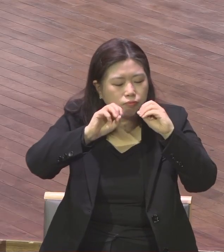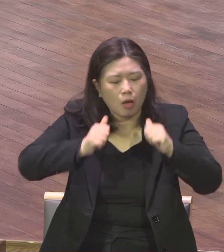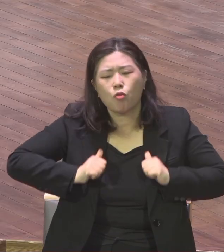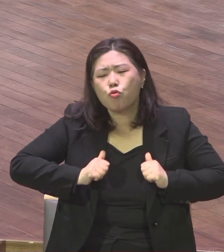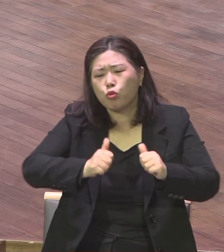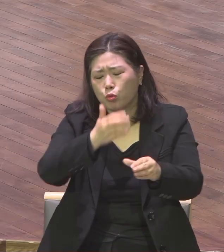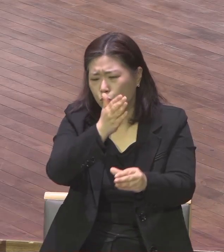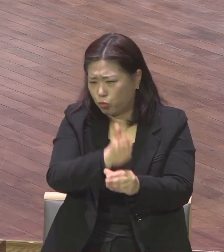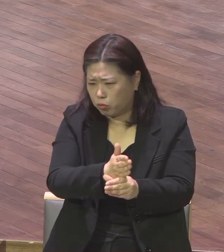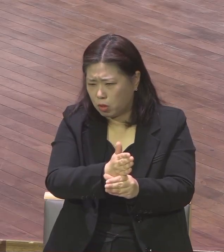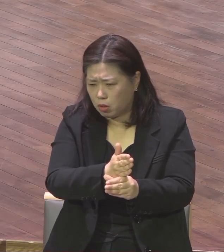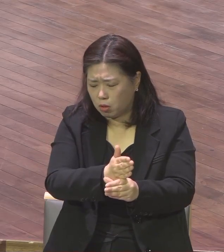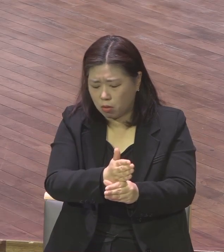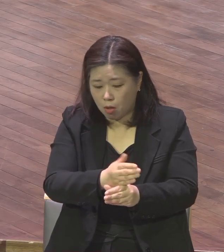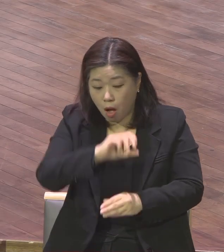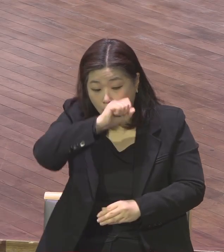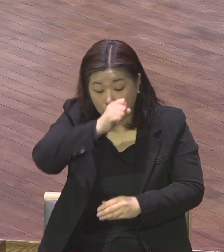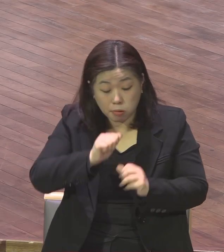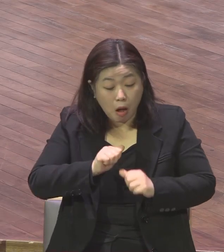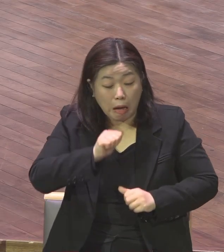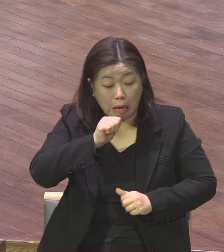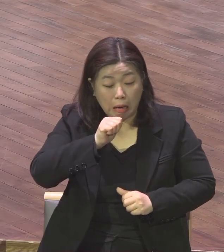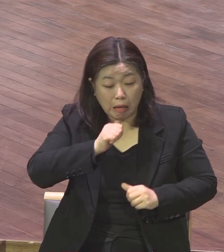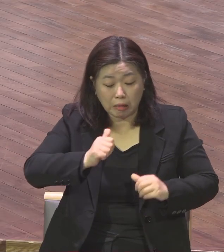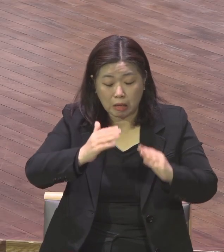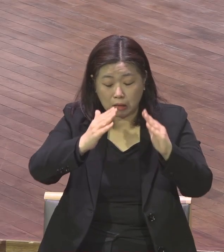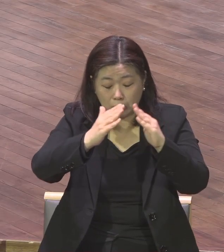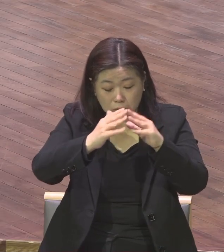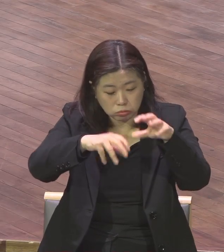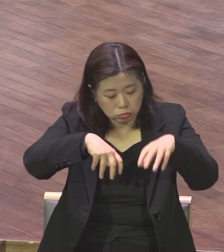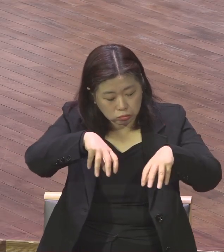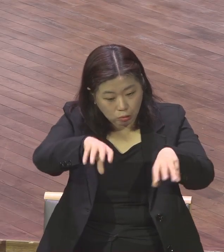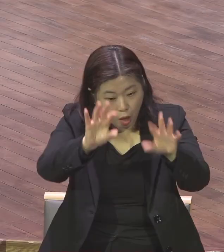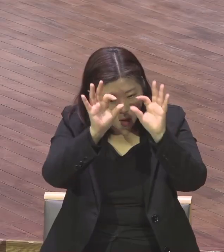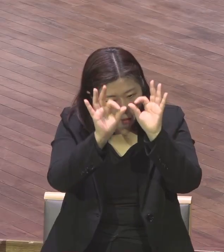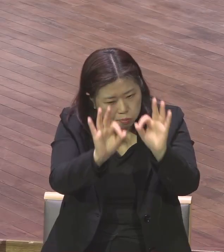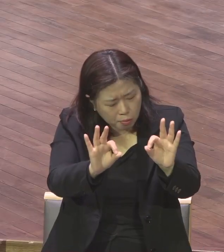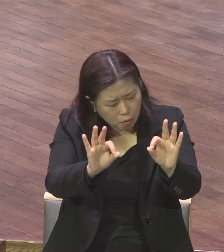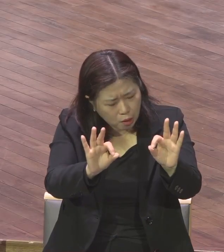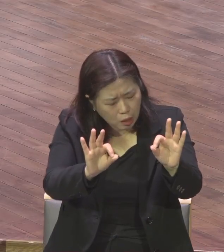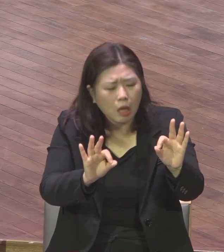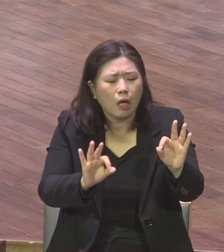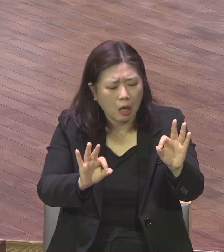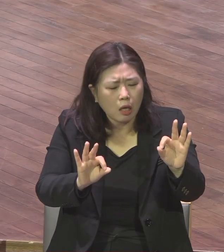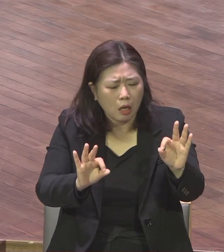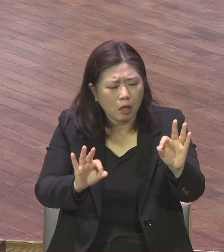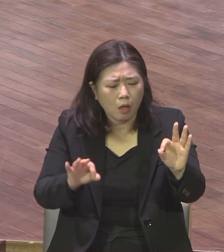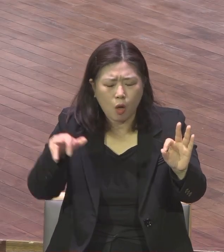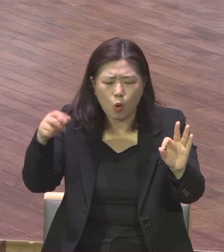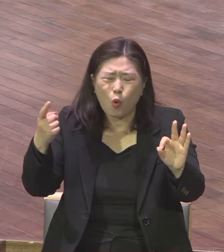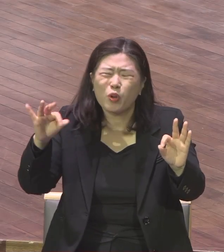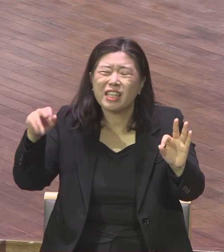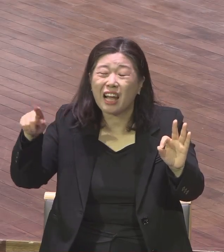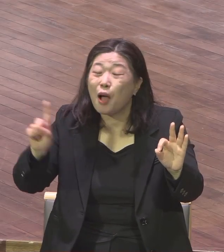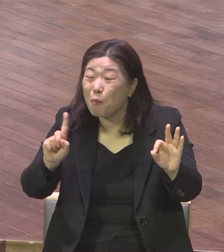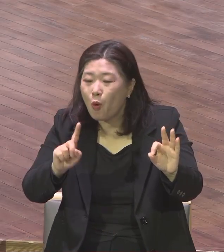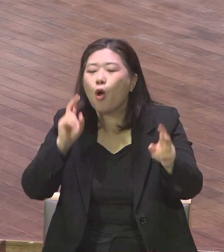그 가난한 그 현지인들을 코이카에서 젖소,